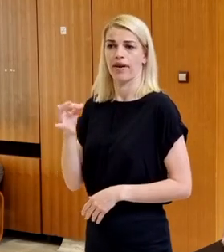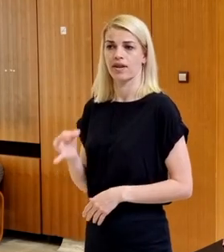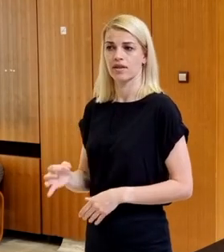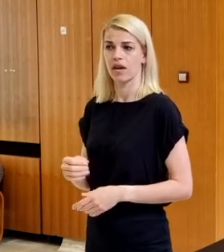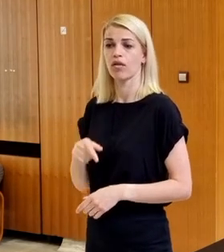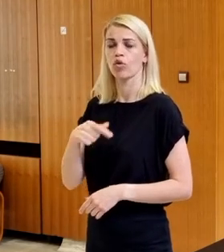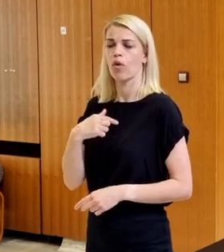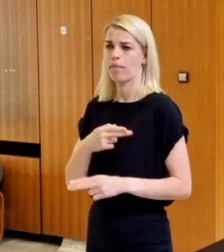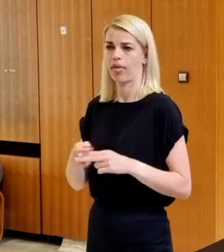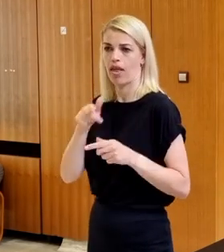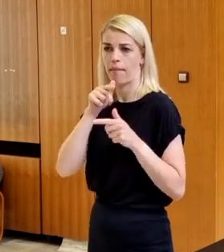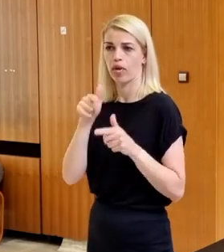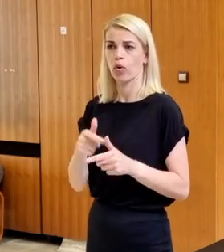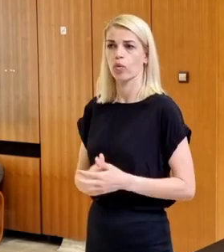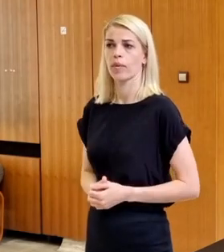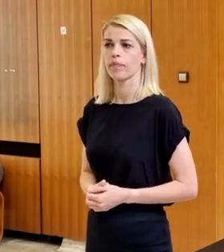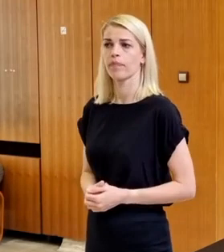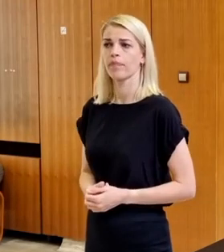plne podporujem.